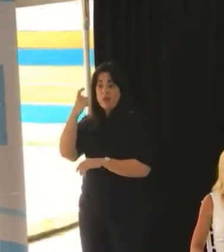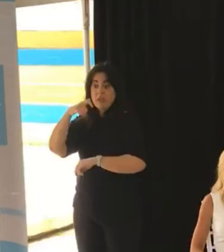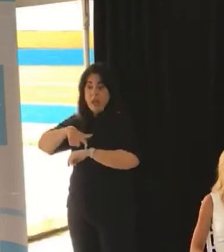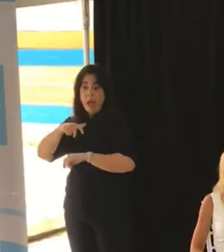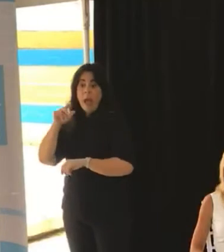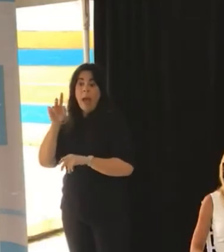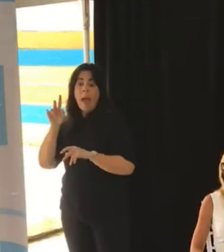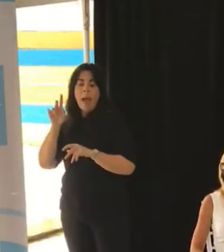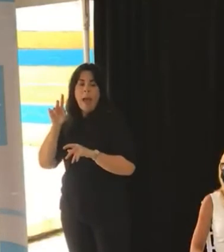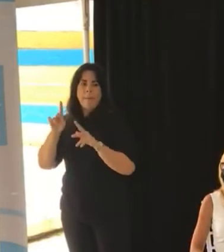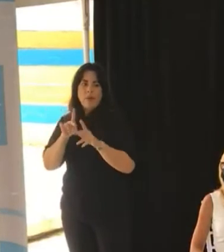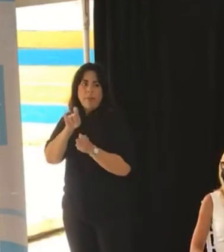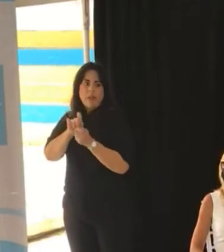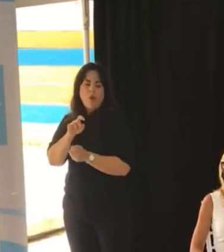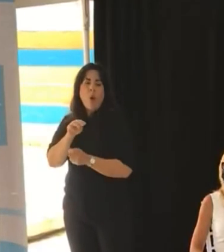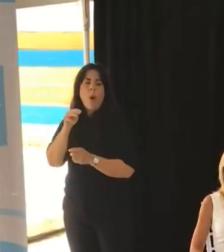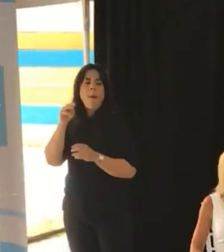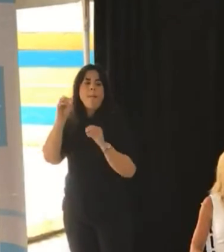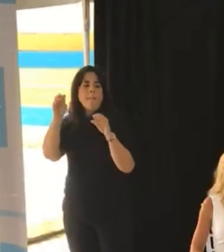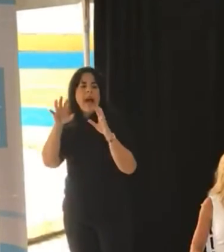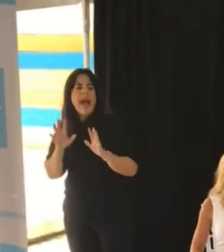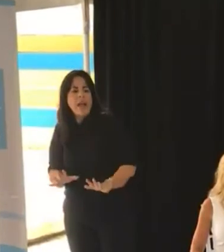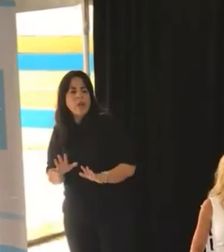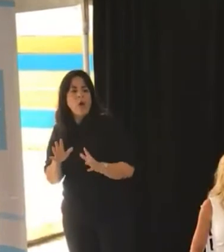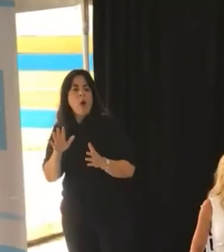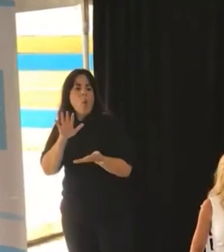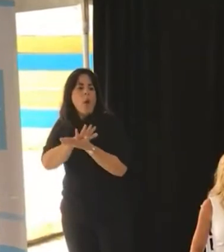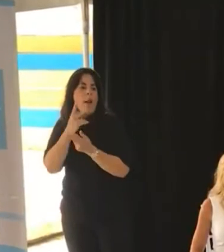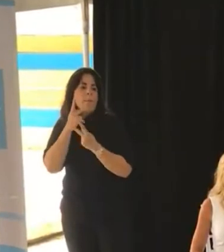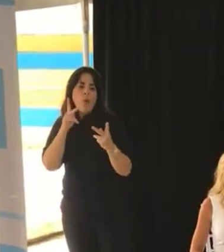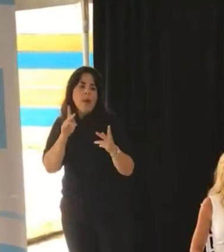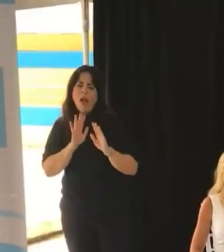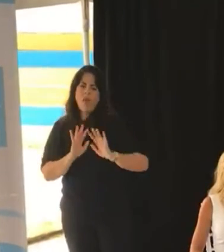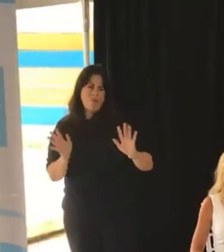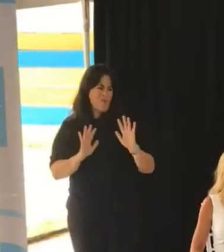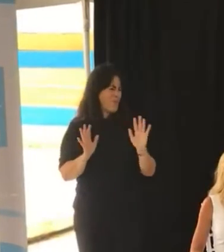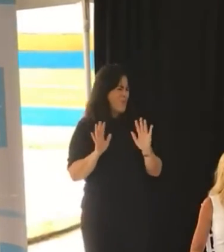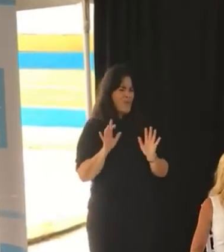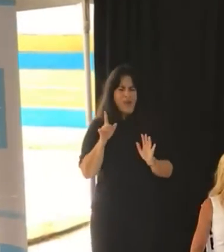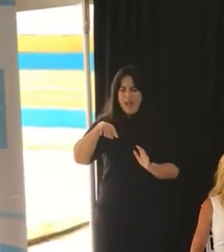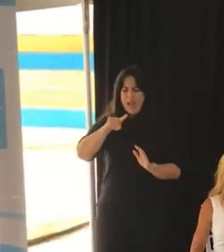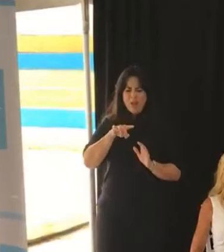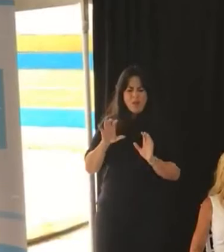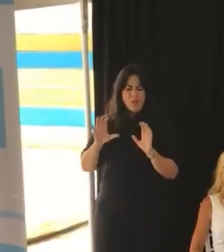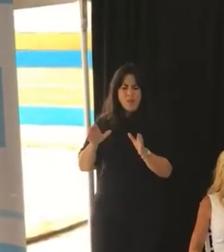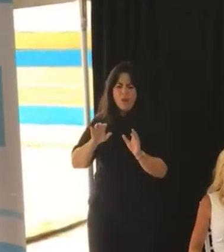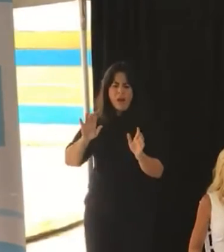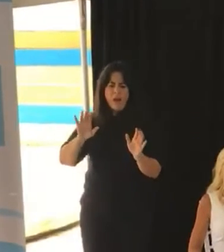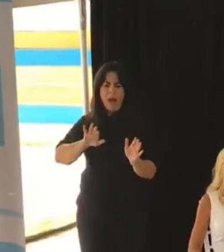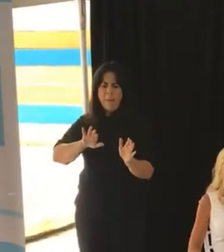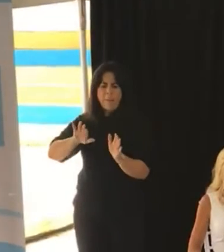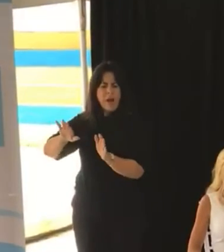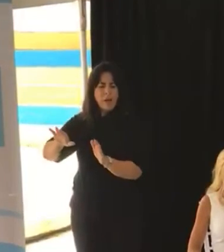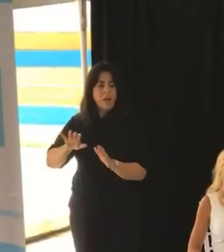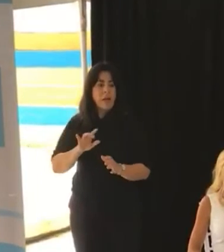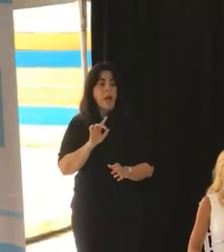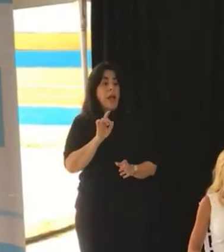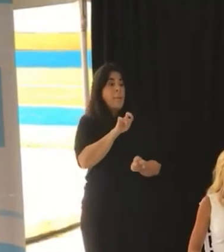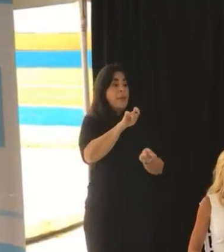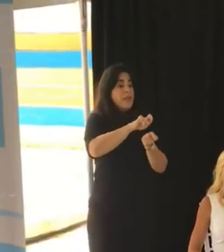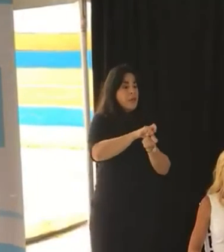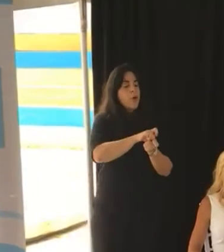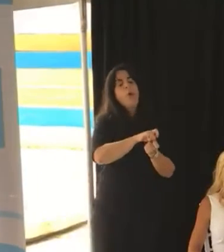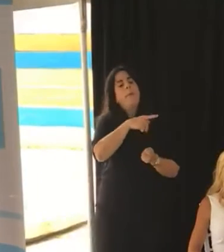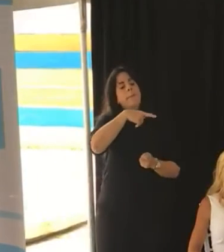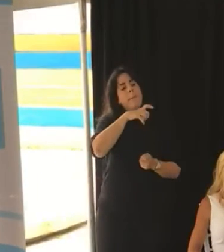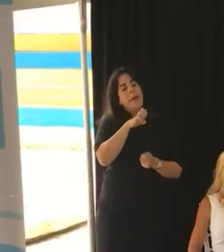de, maestros de escuela pública. No fue de maestro de escuela pública porque el maestro de escuela pública está en otro. Eso fue en específicamente en el Pedrín Zorrilla.